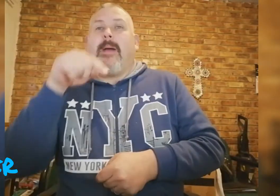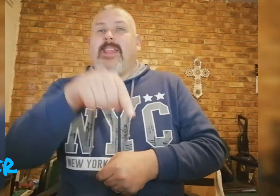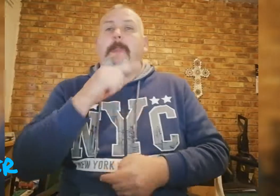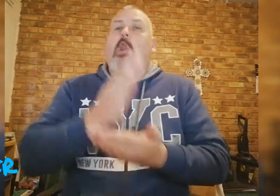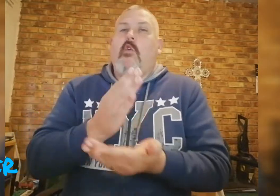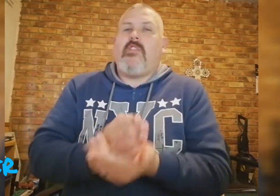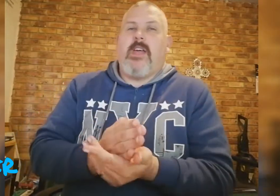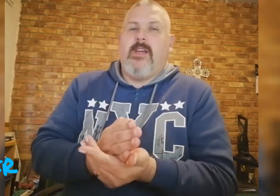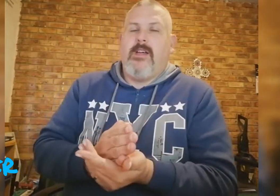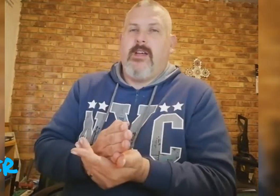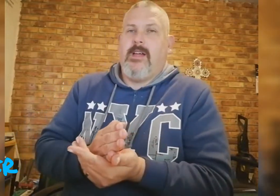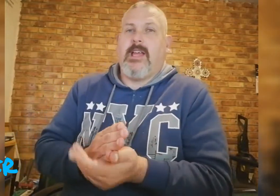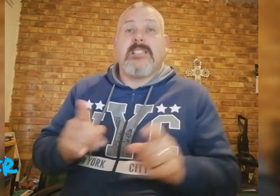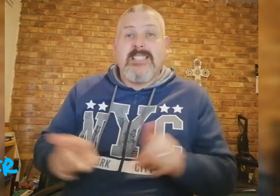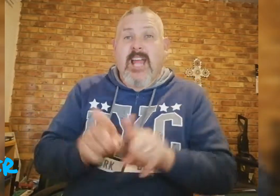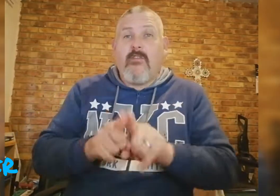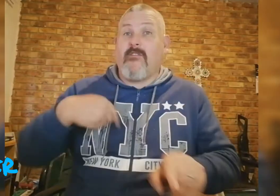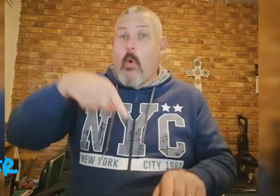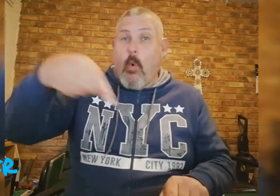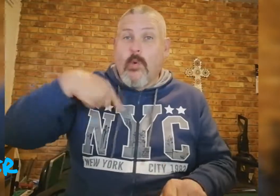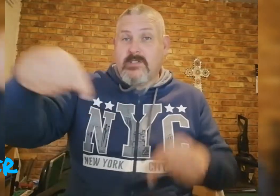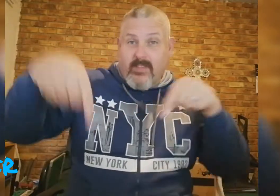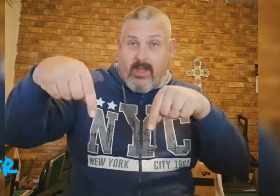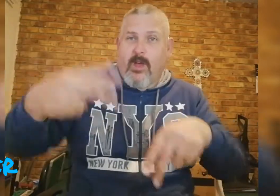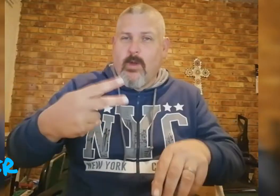Maar die belofte is die selfde vir ons vandag ook.